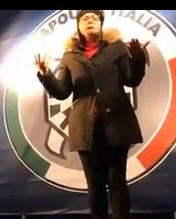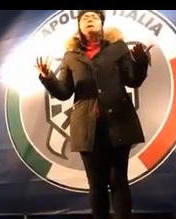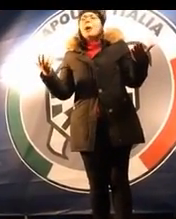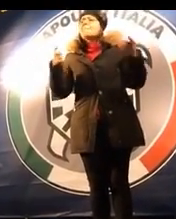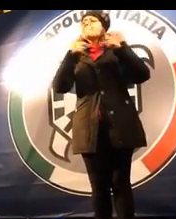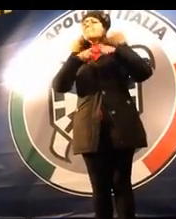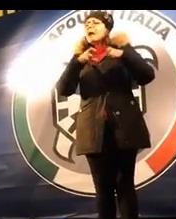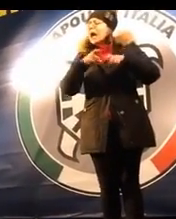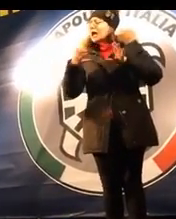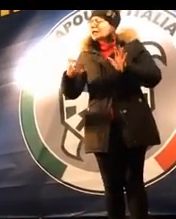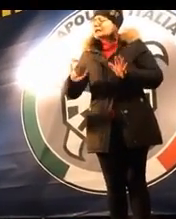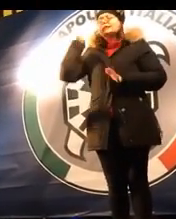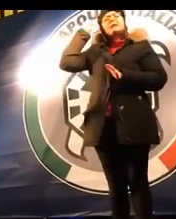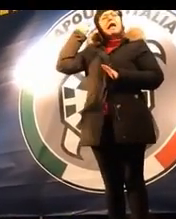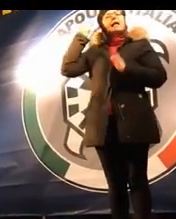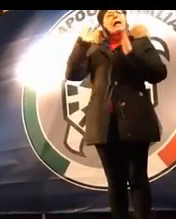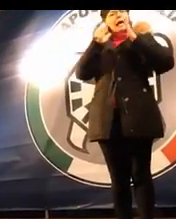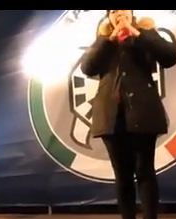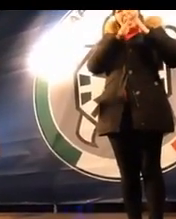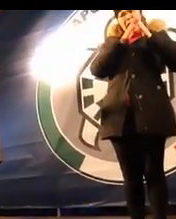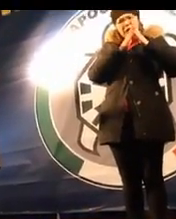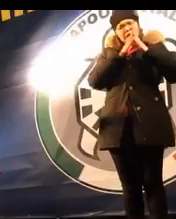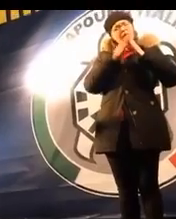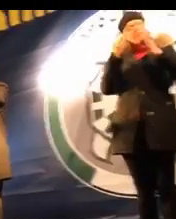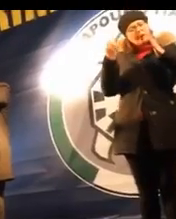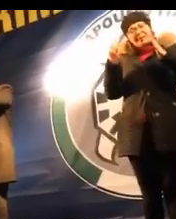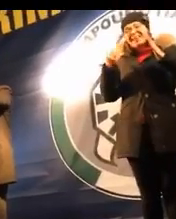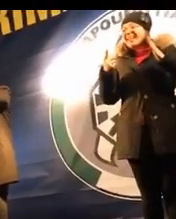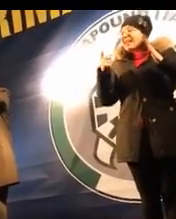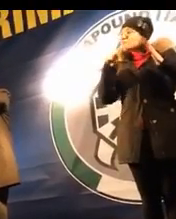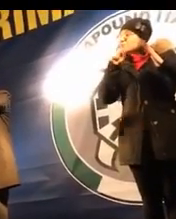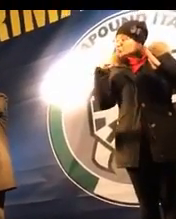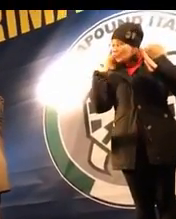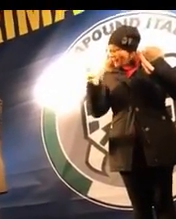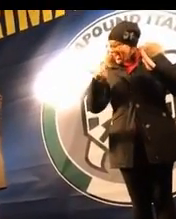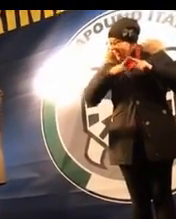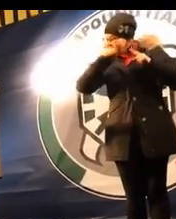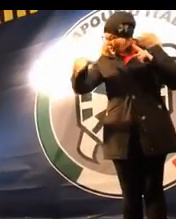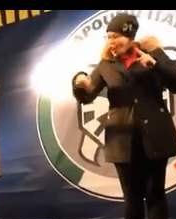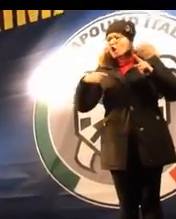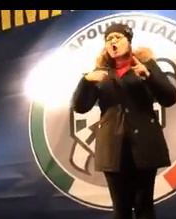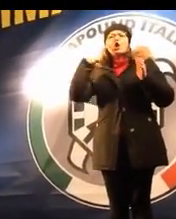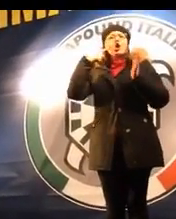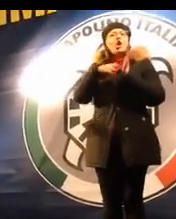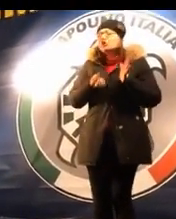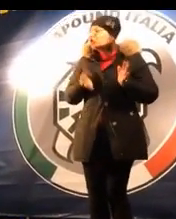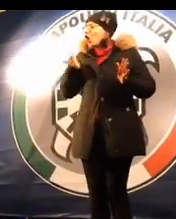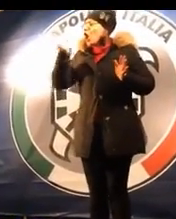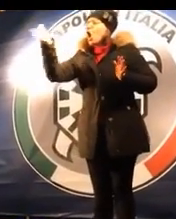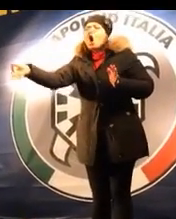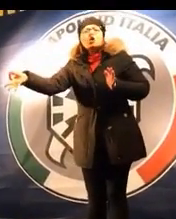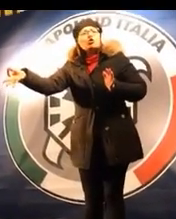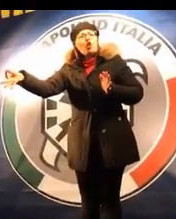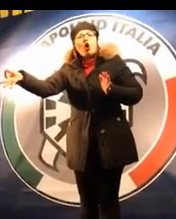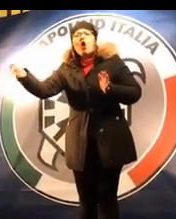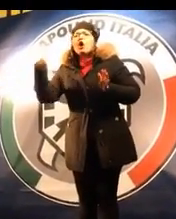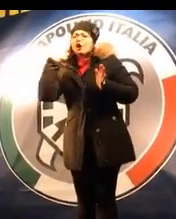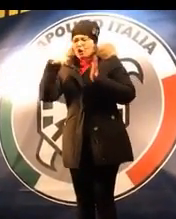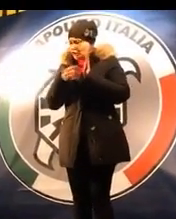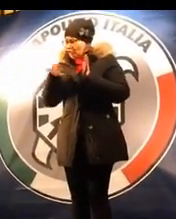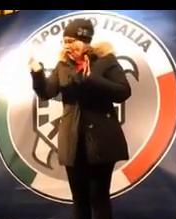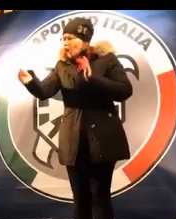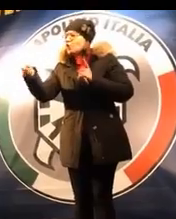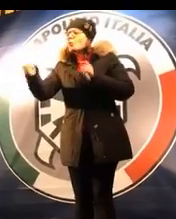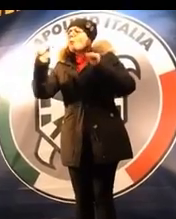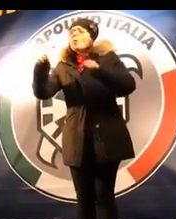il suo immobile e a te restituirà tutte le rate che hai versato di mutuo. Così non ti mando fallito per tutta la vita e ti consento di ricominciare